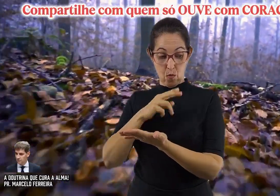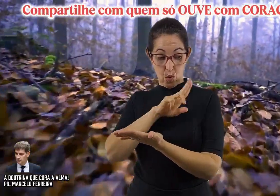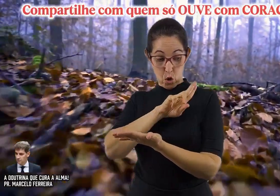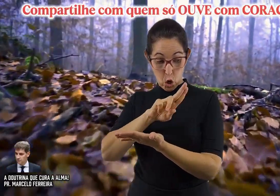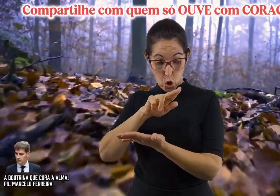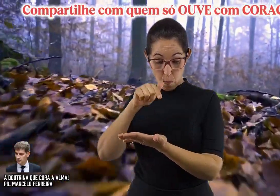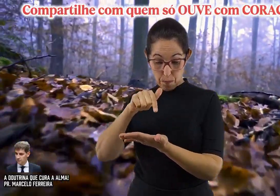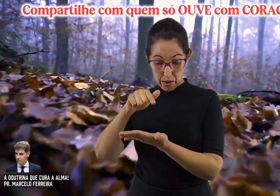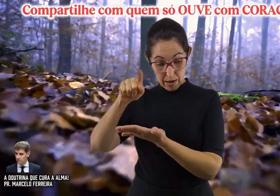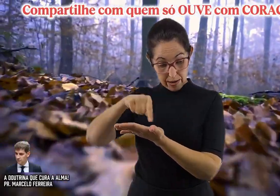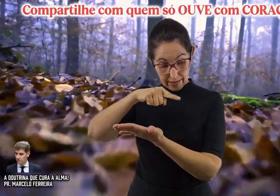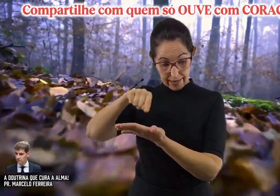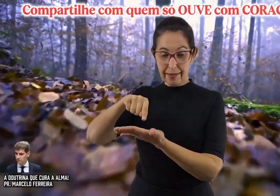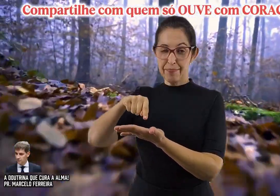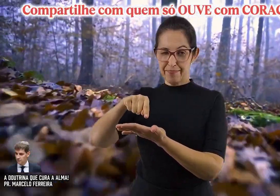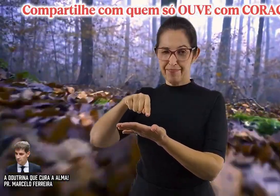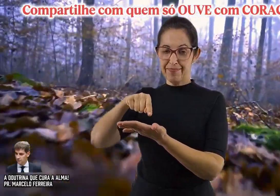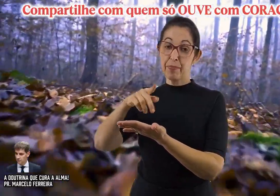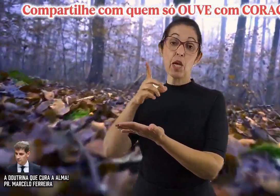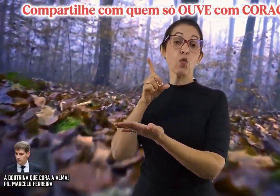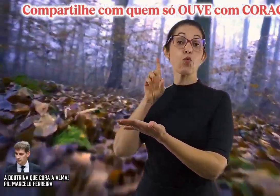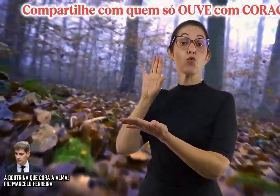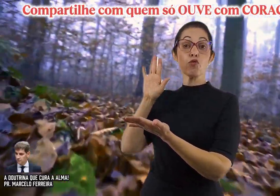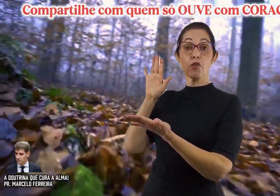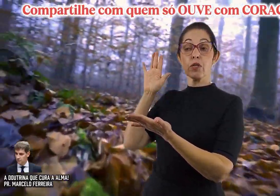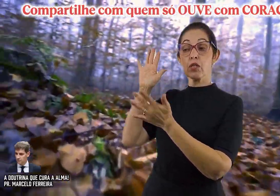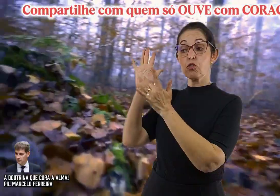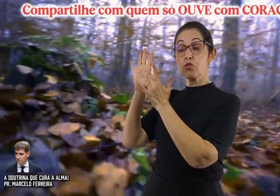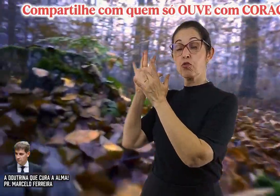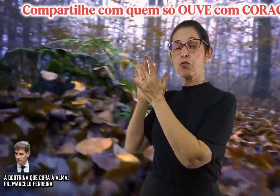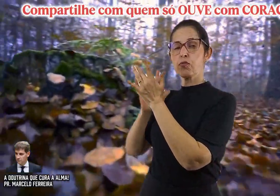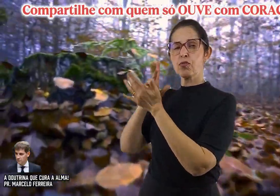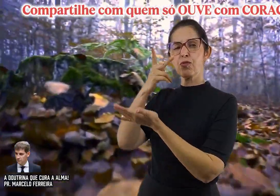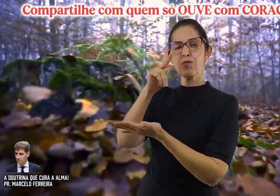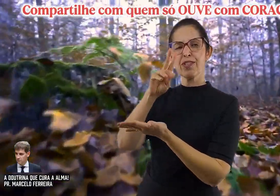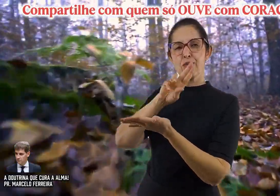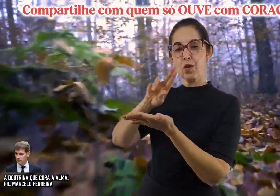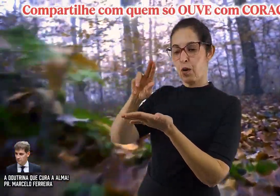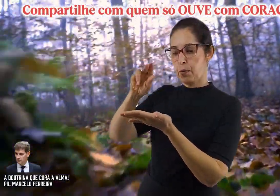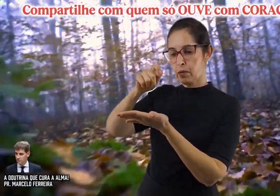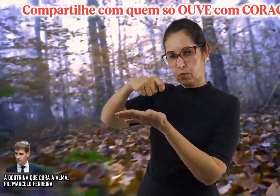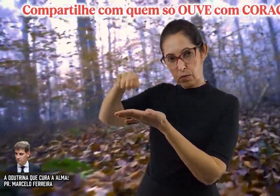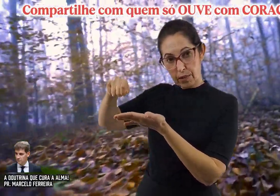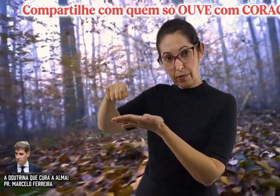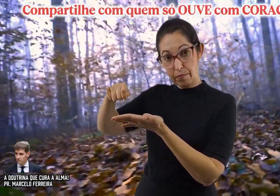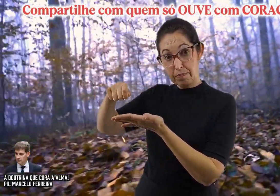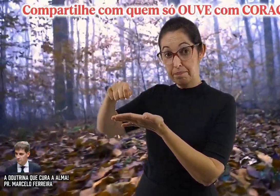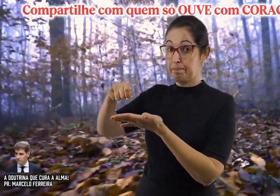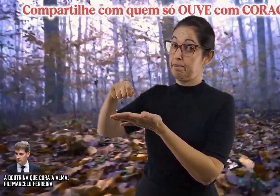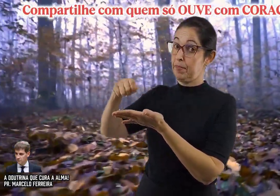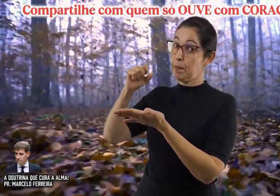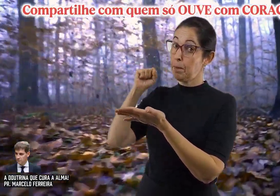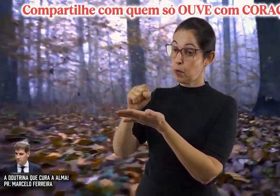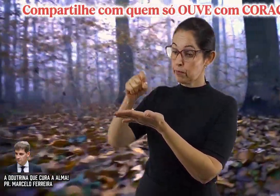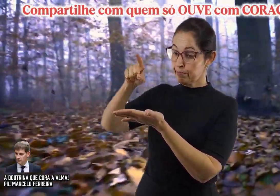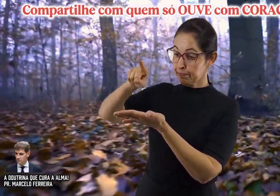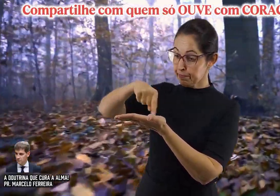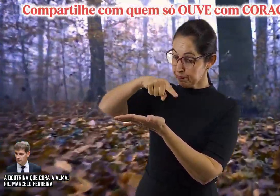o seu nome no livro da vida. Escreveu o seu nome. Escreveu. Mas um dia ele pode, vou